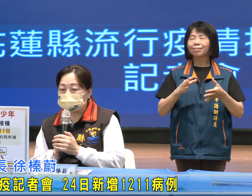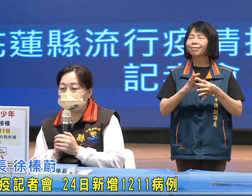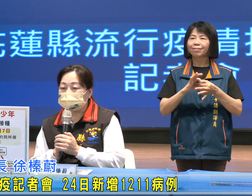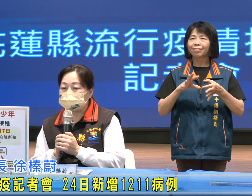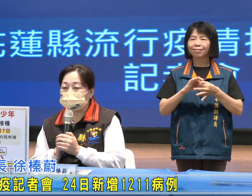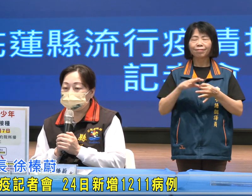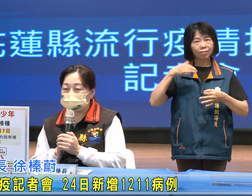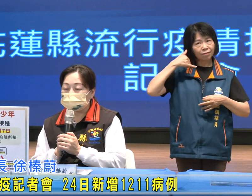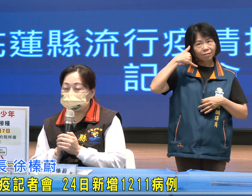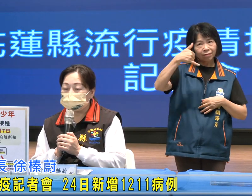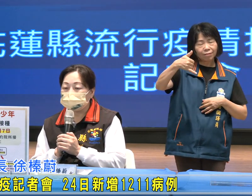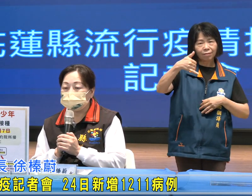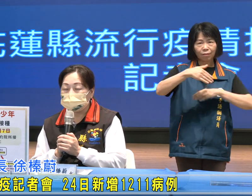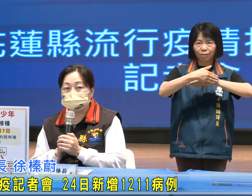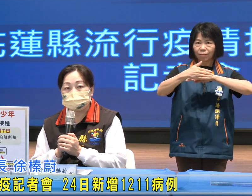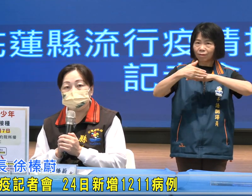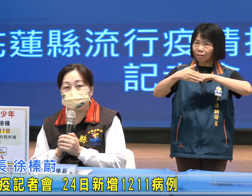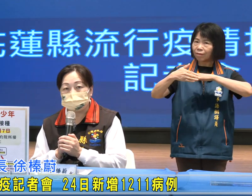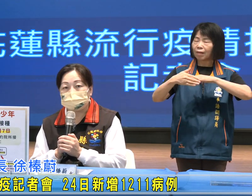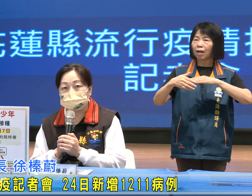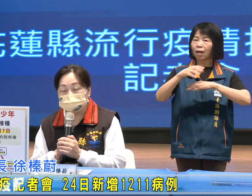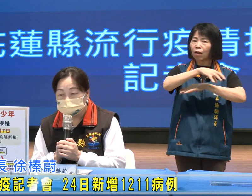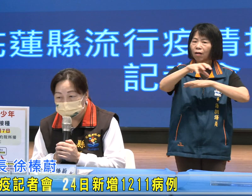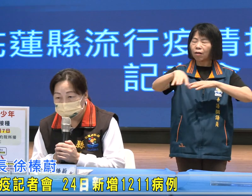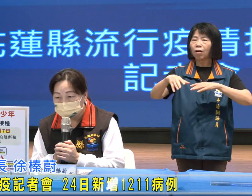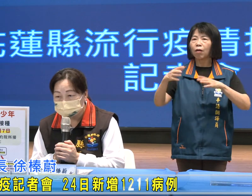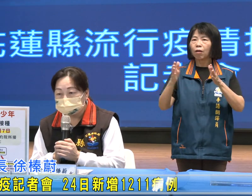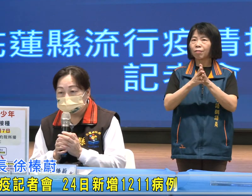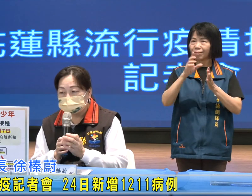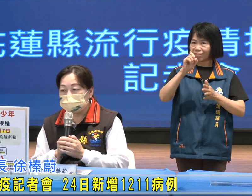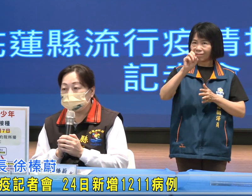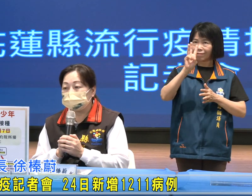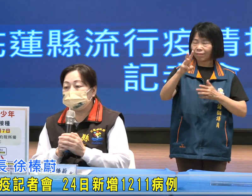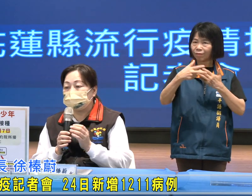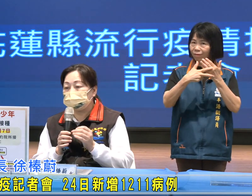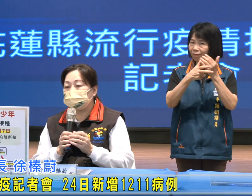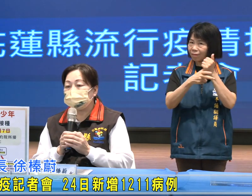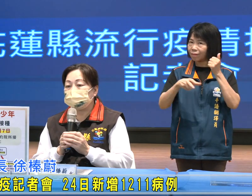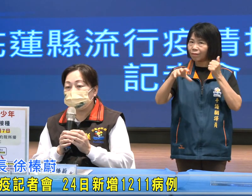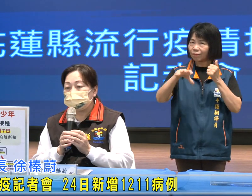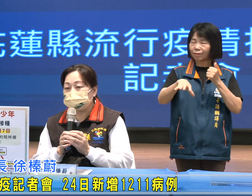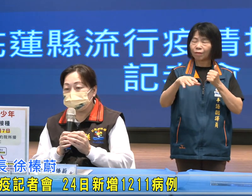您可以打电话到13乡镇卫生所来预约，一样